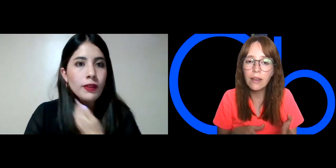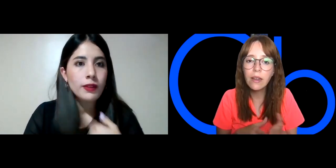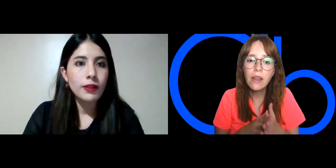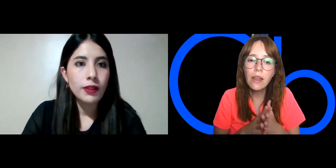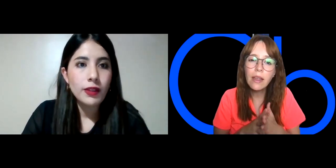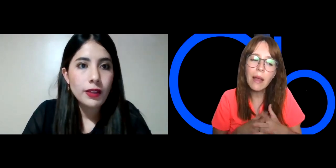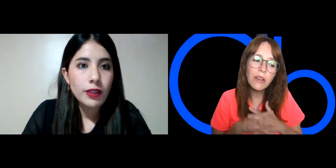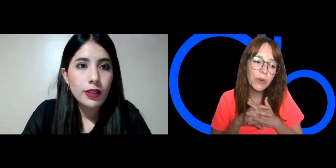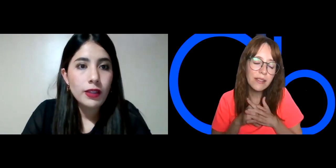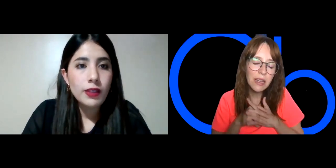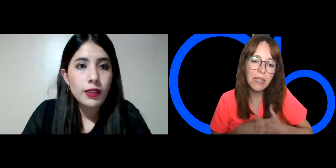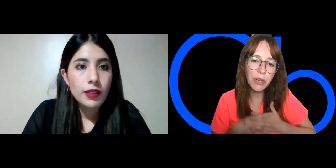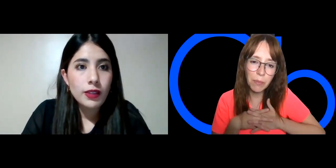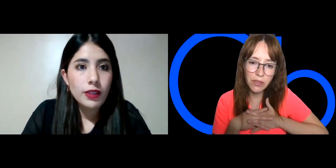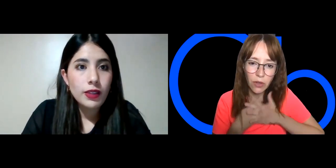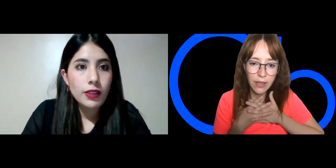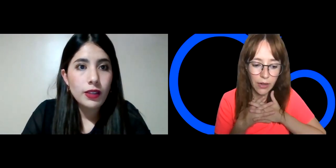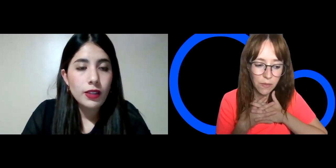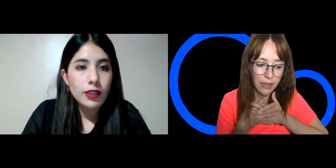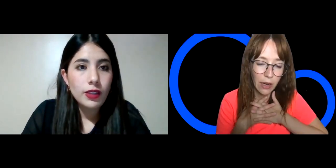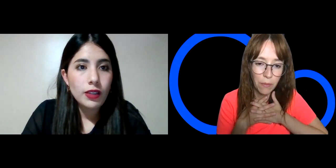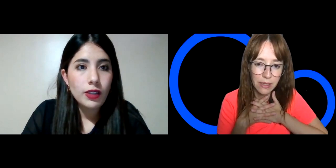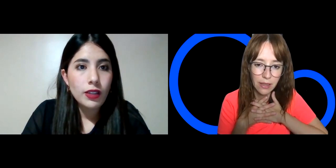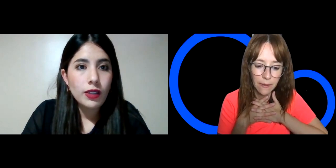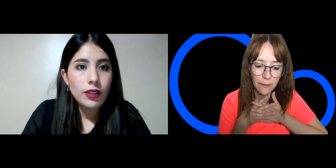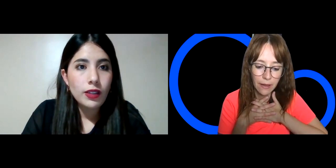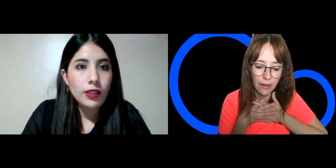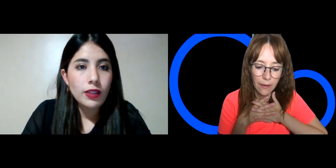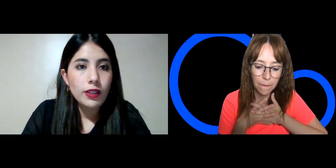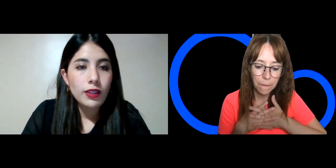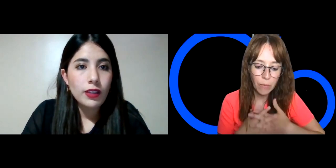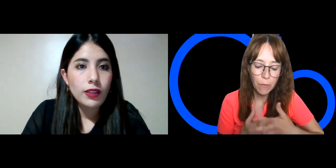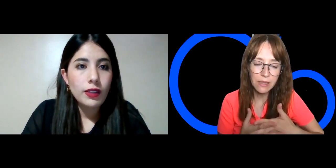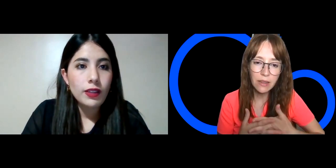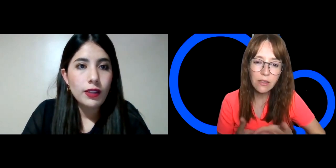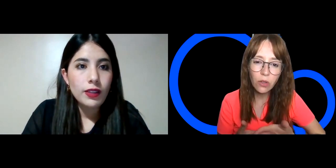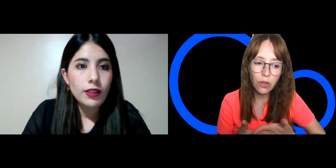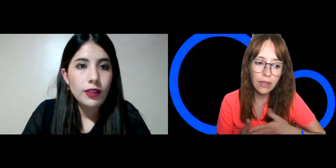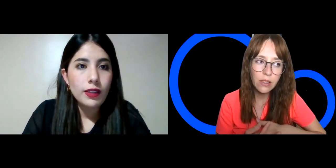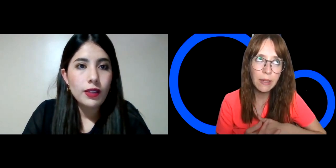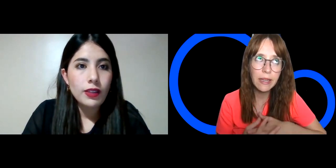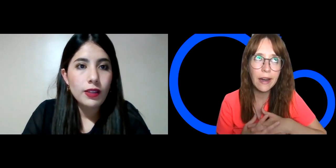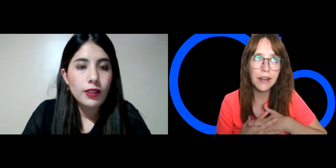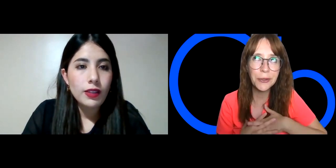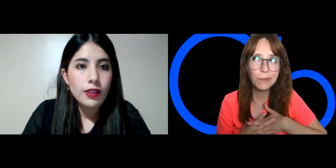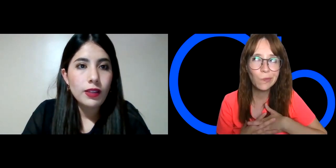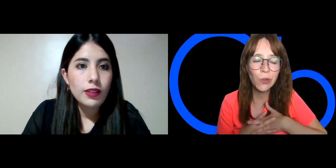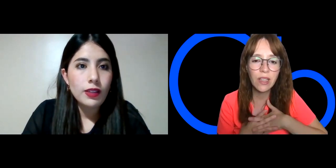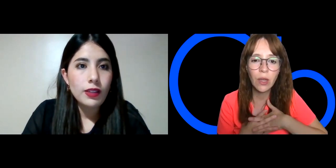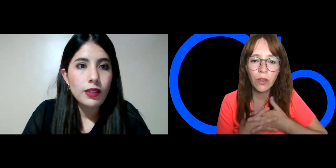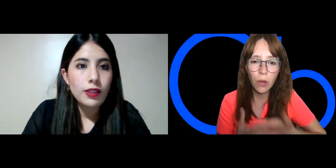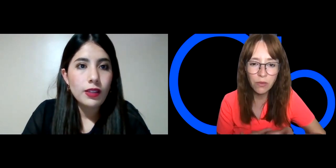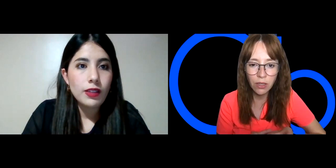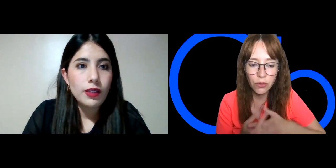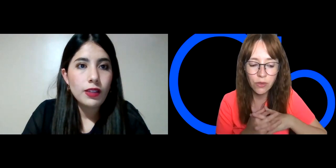ajá. ¿Nos puede servir, por ejemplo, si yo le quiero explicar a un paciente sordo, le quiero explicar, no